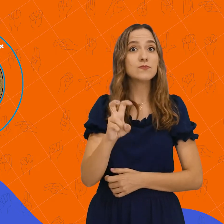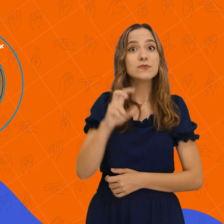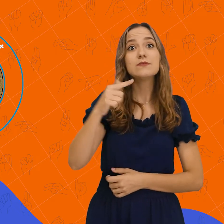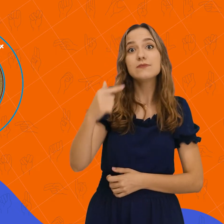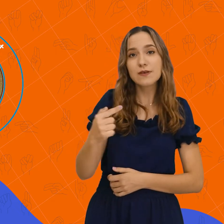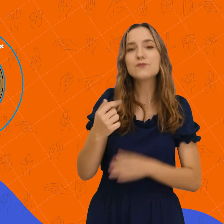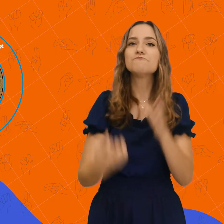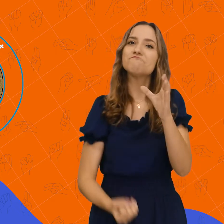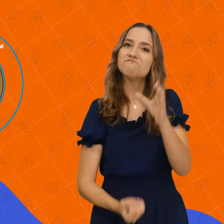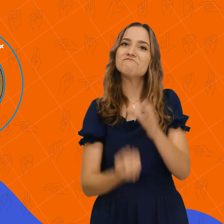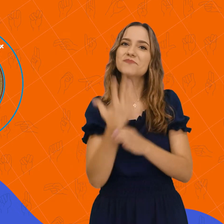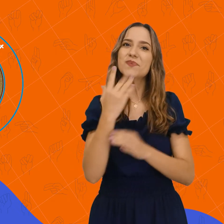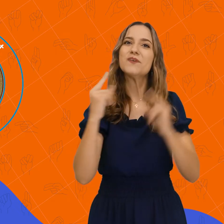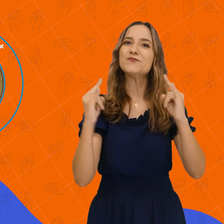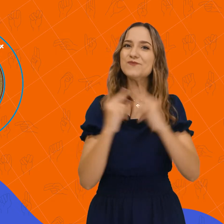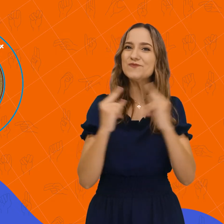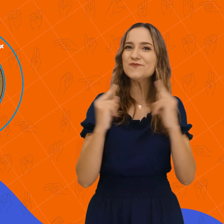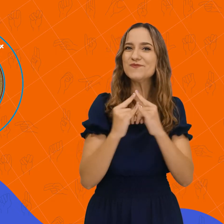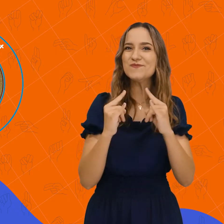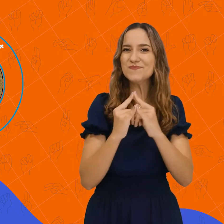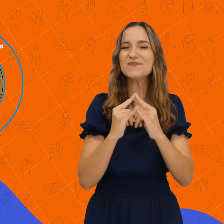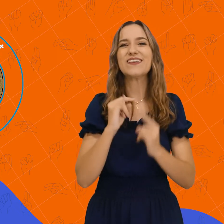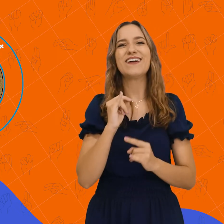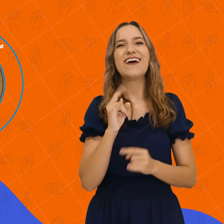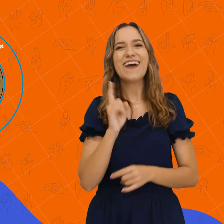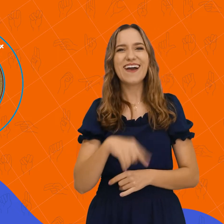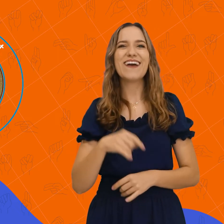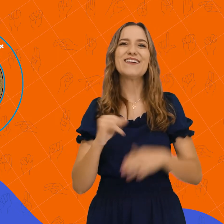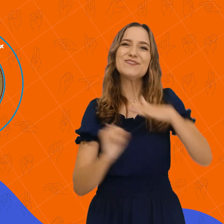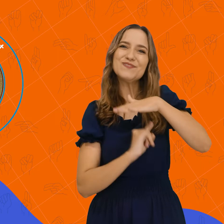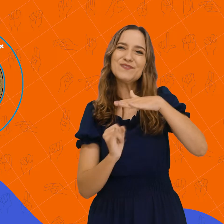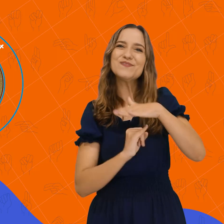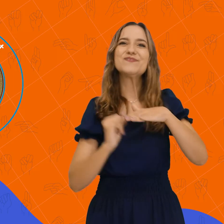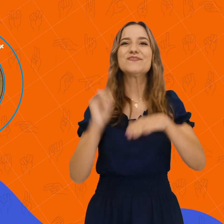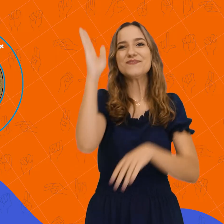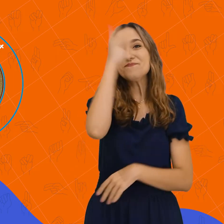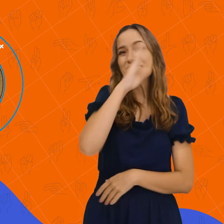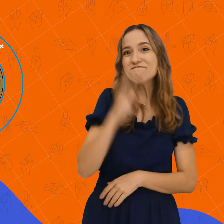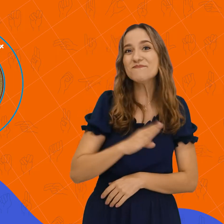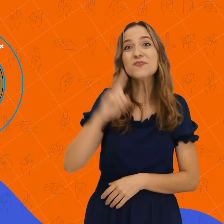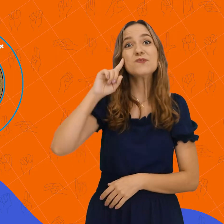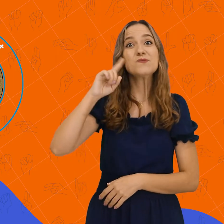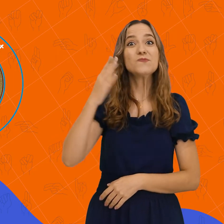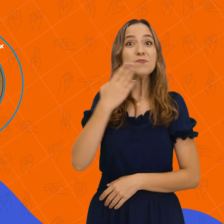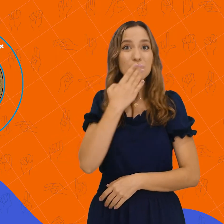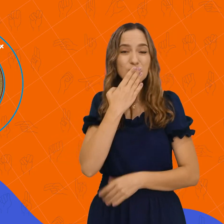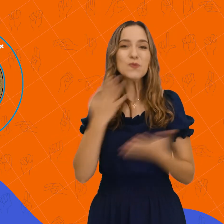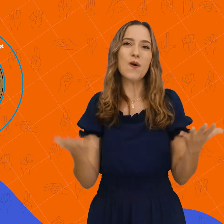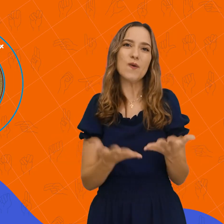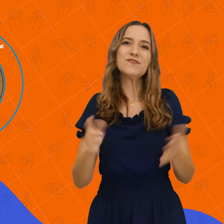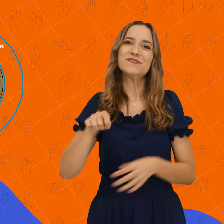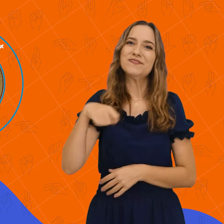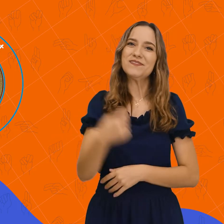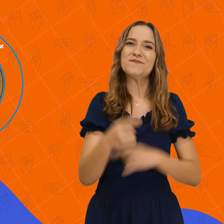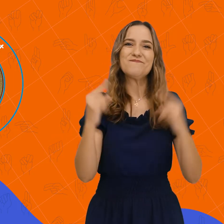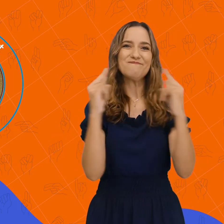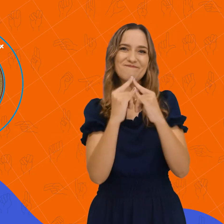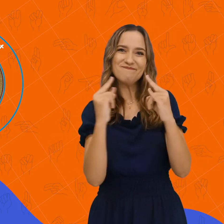1857, é fundado o Instituto Nacional de Surdos Mudos, atual INES, Instituto Nacional